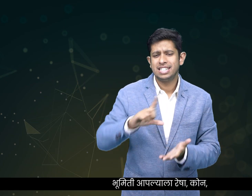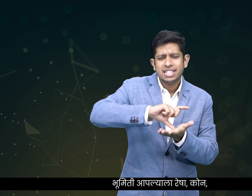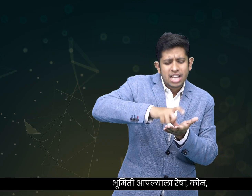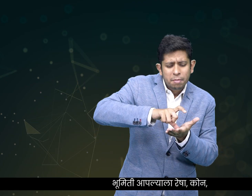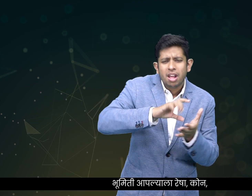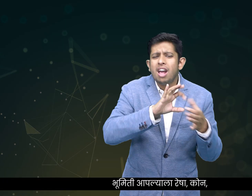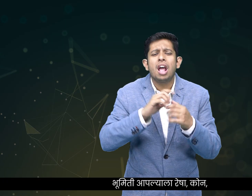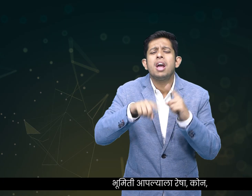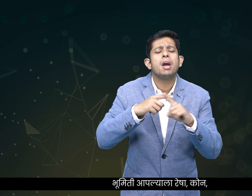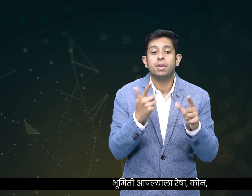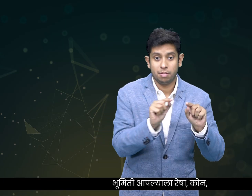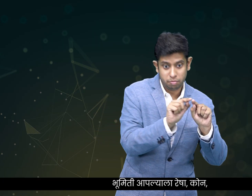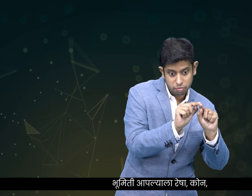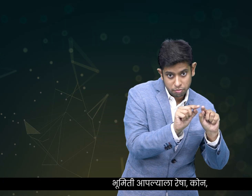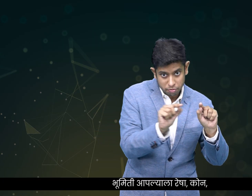भूमिती आपल्याला रेषा, कोन,